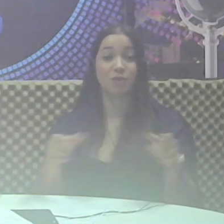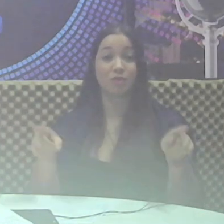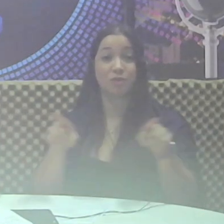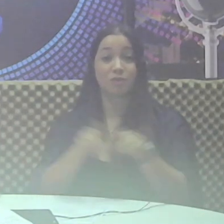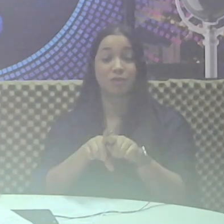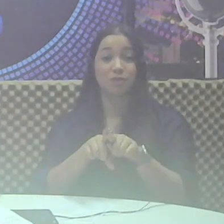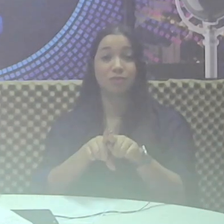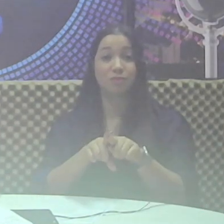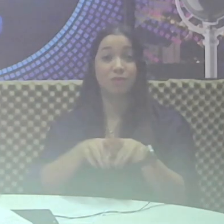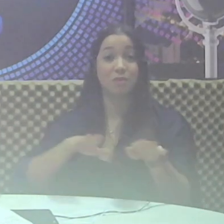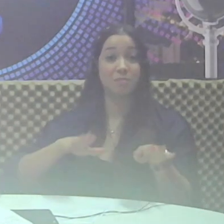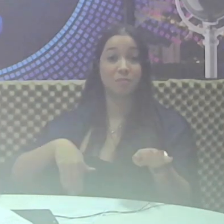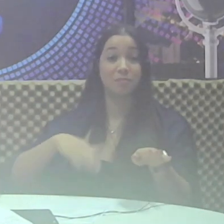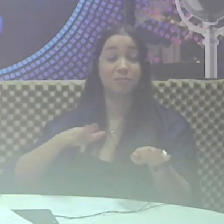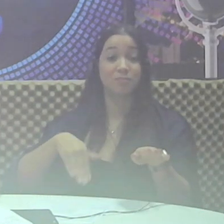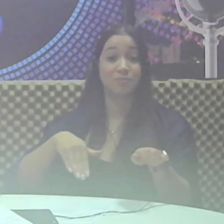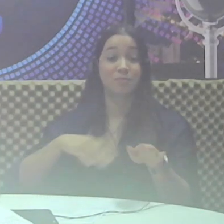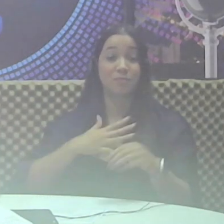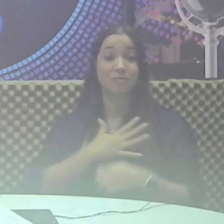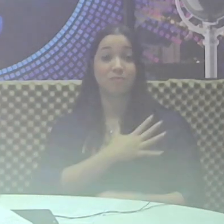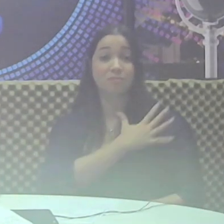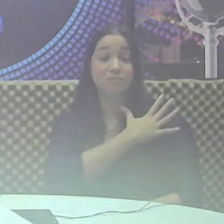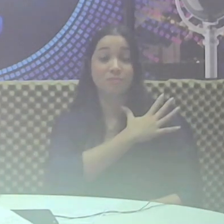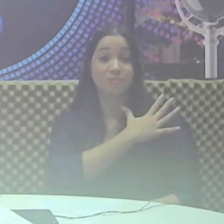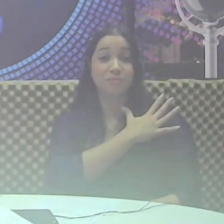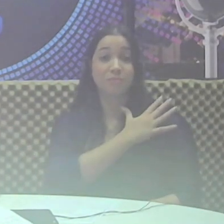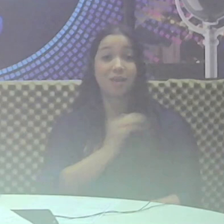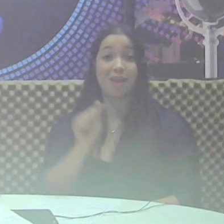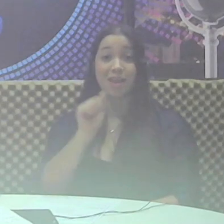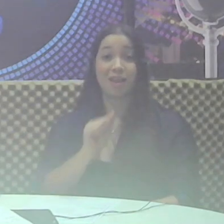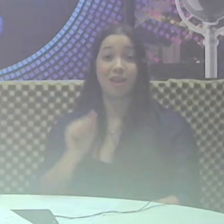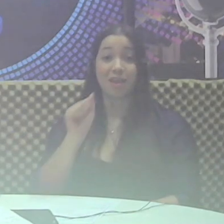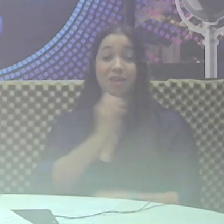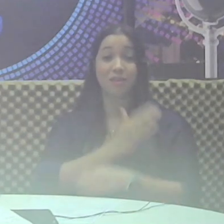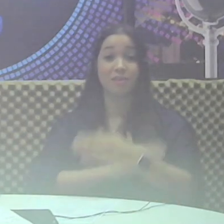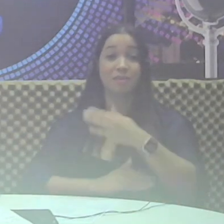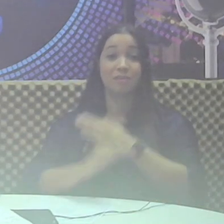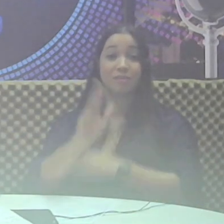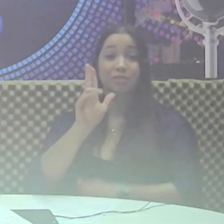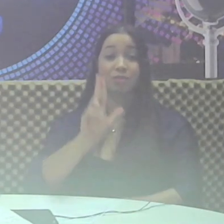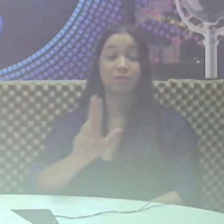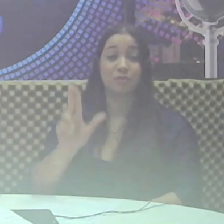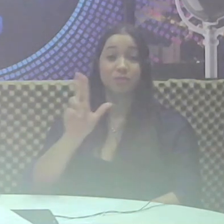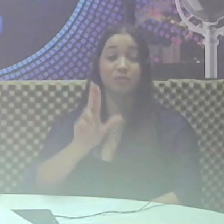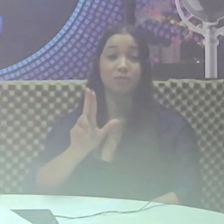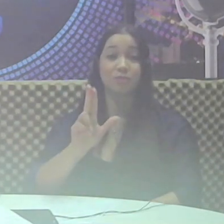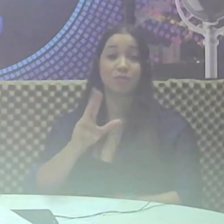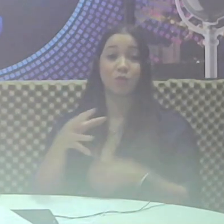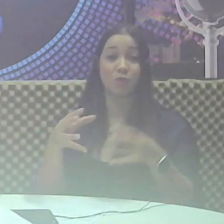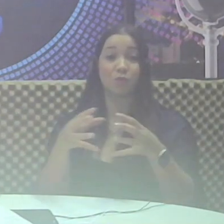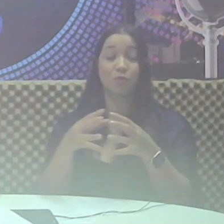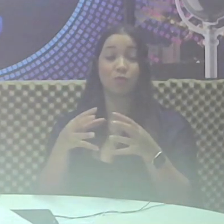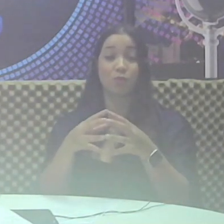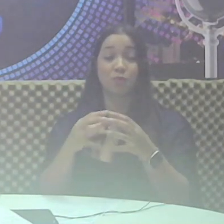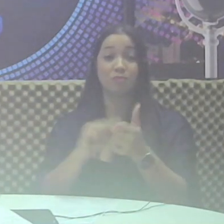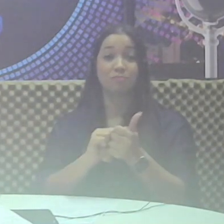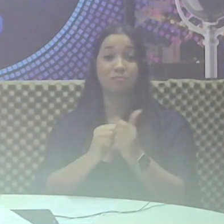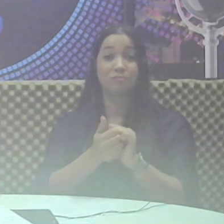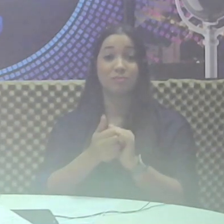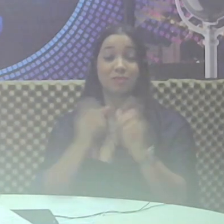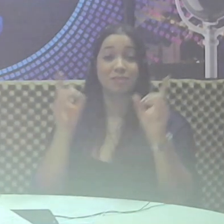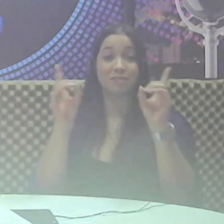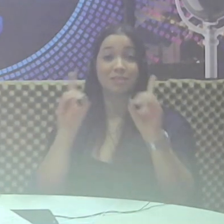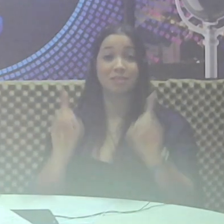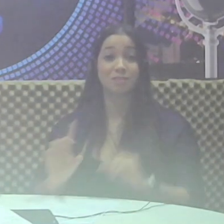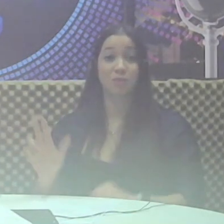com Praia Clube, Exército, Associação dos Paraplégicos de Uberlândia e Clube Desportivo para Deficientes